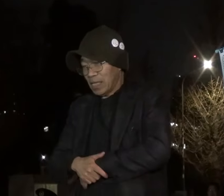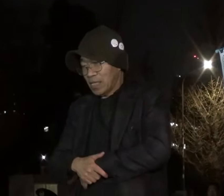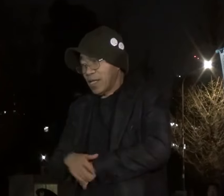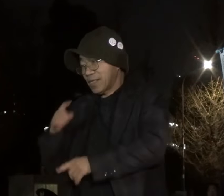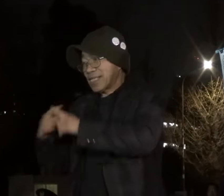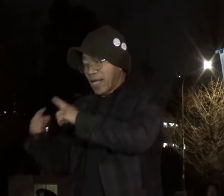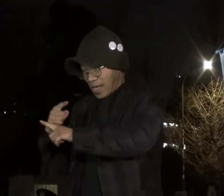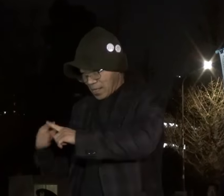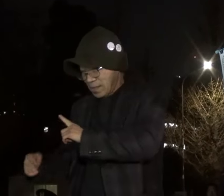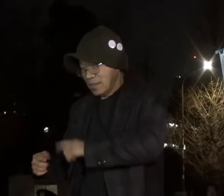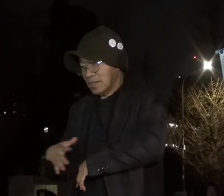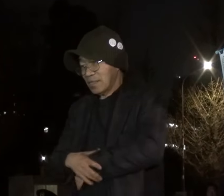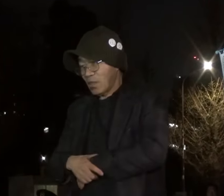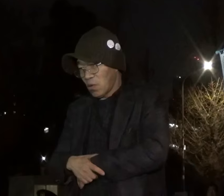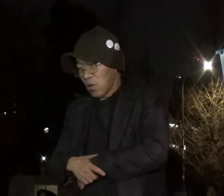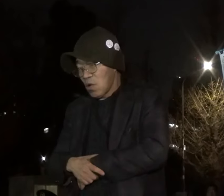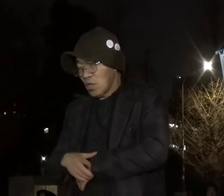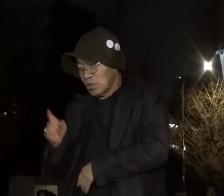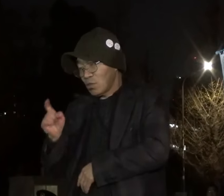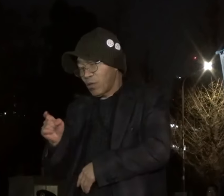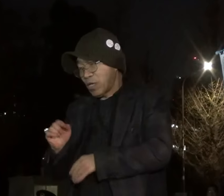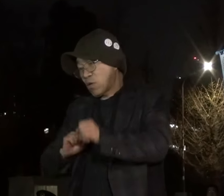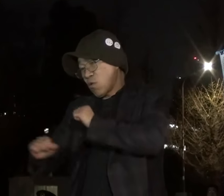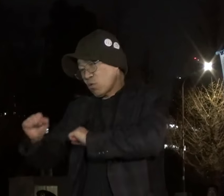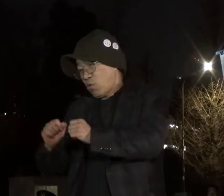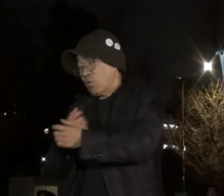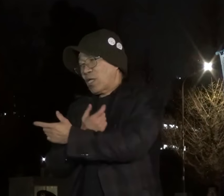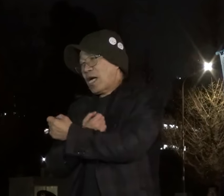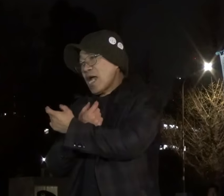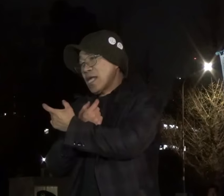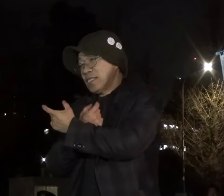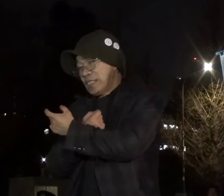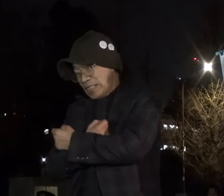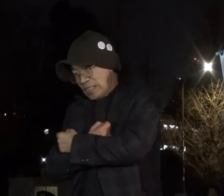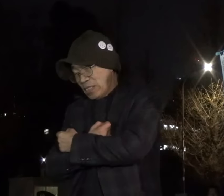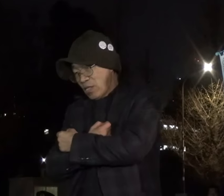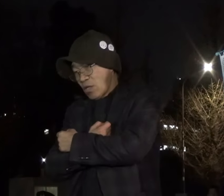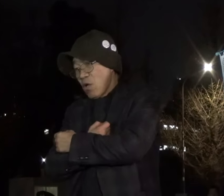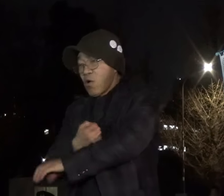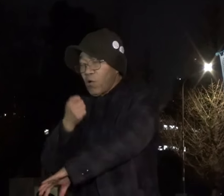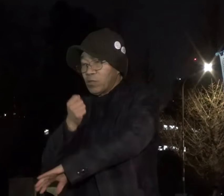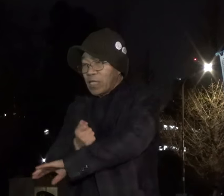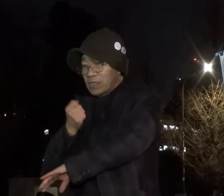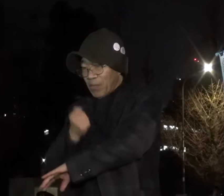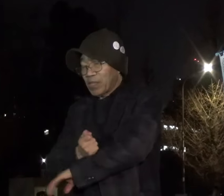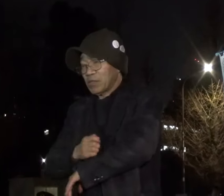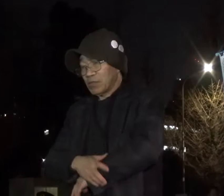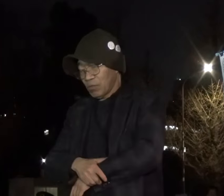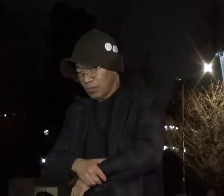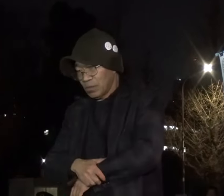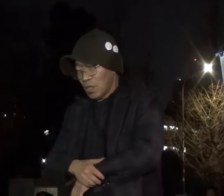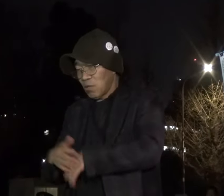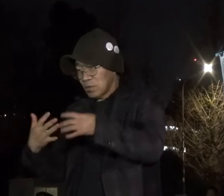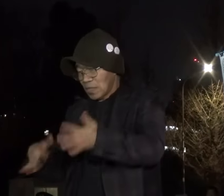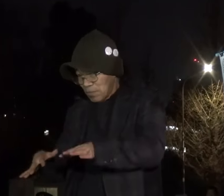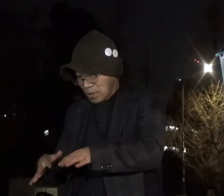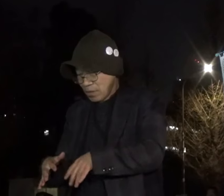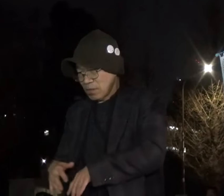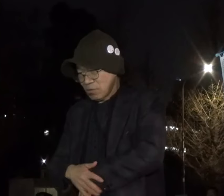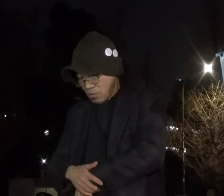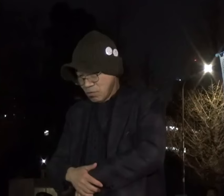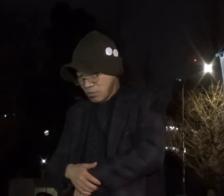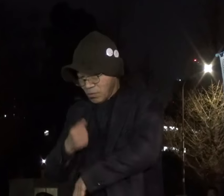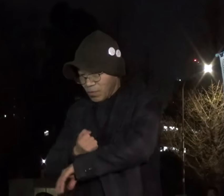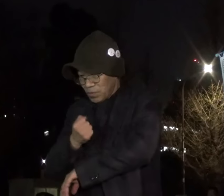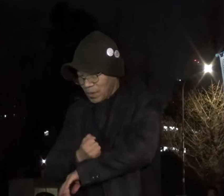戦い、そのような行動、本当にお互いに皆さん、お疲れ様ですと同時にですね、私は今年です